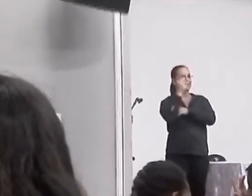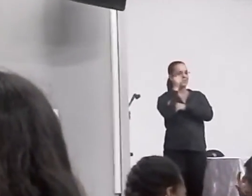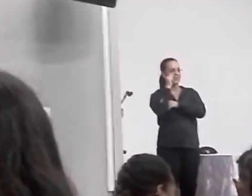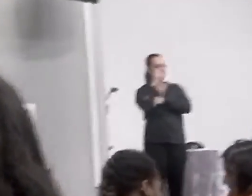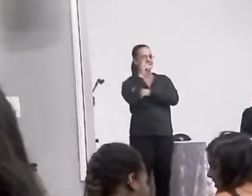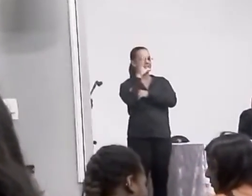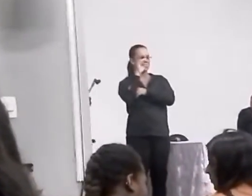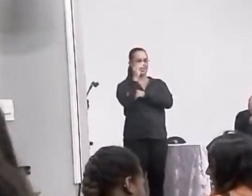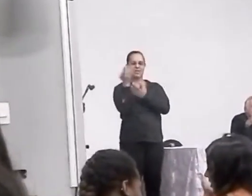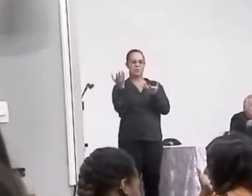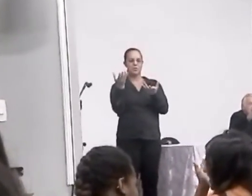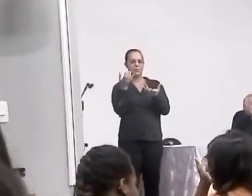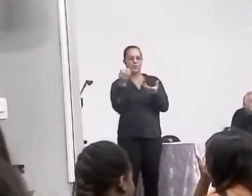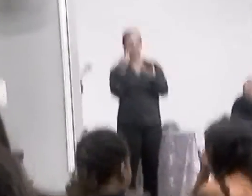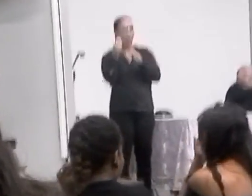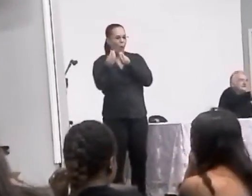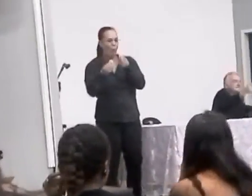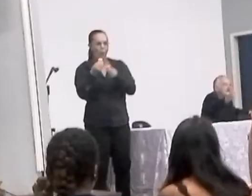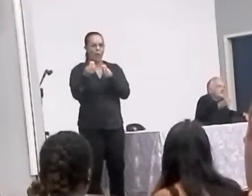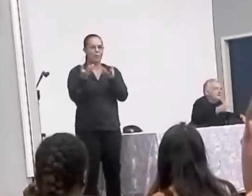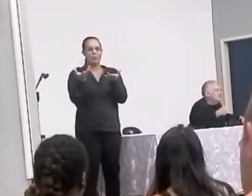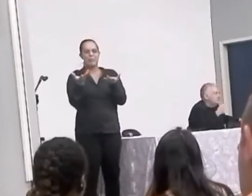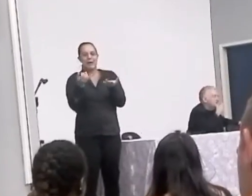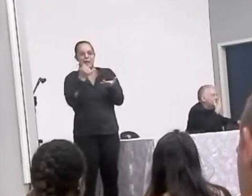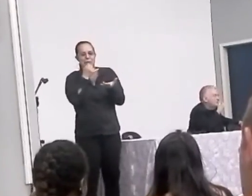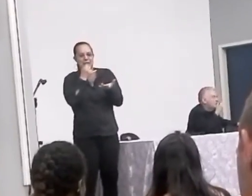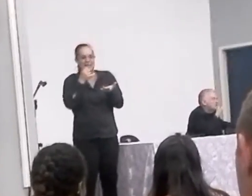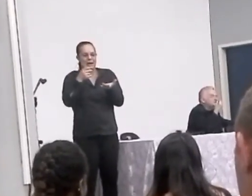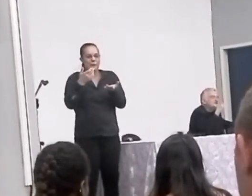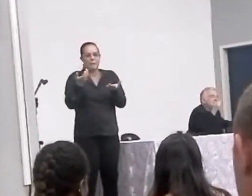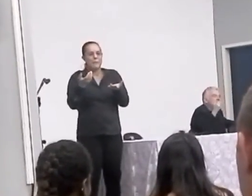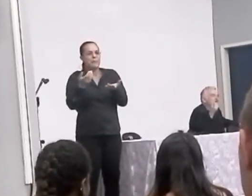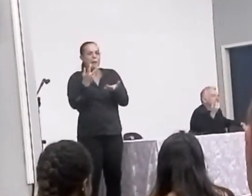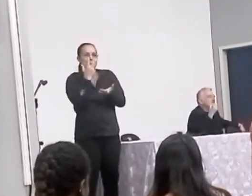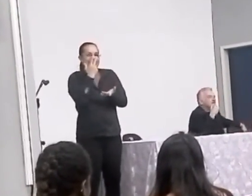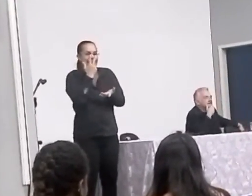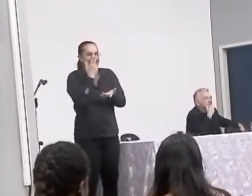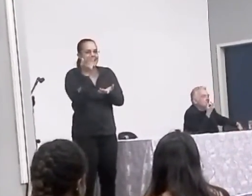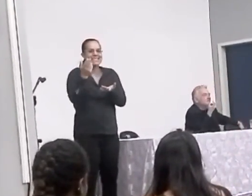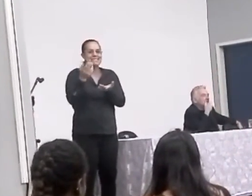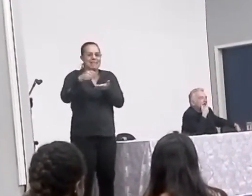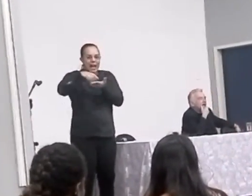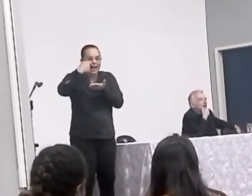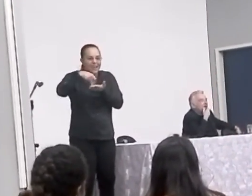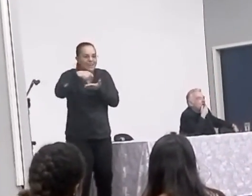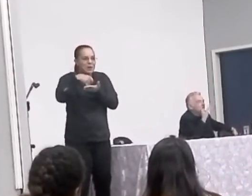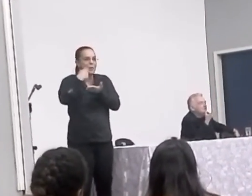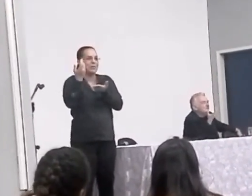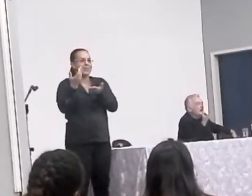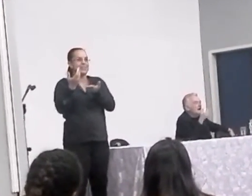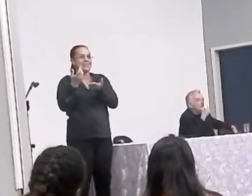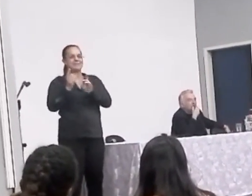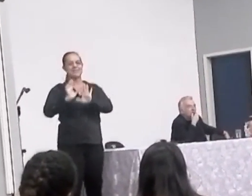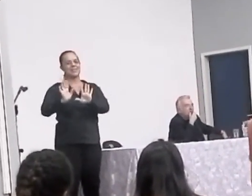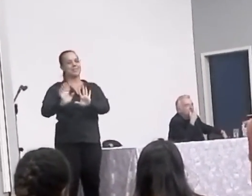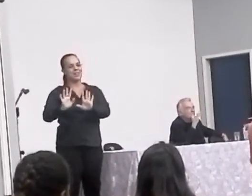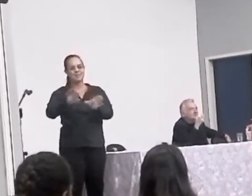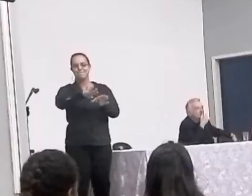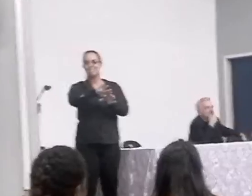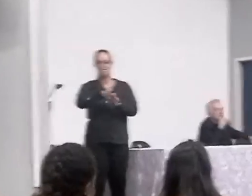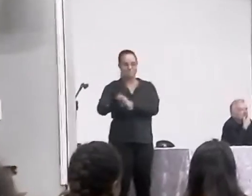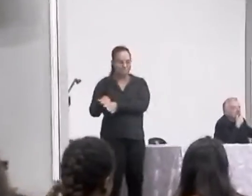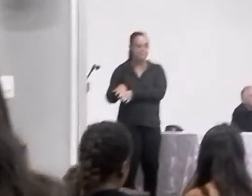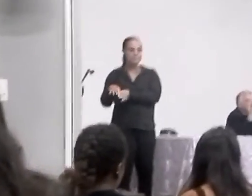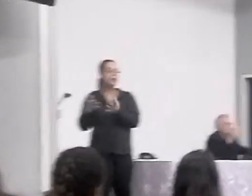como se fosse um pastel, cada um descer, um pedido de Machado de Assis. Não. Eu acho que uma aula boa